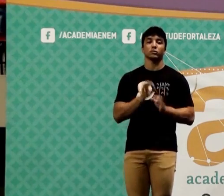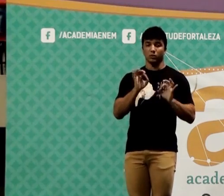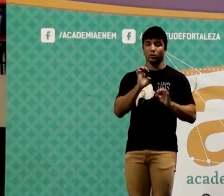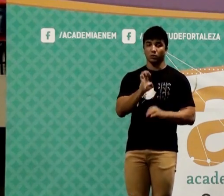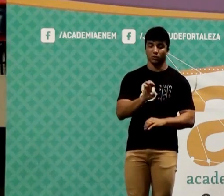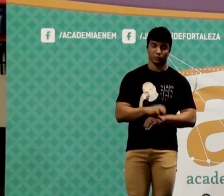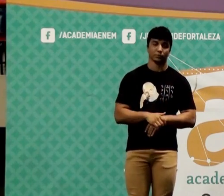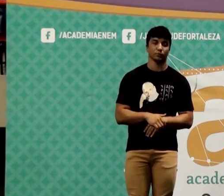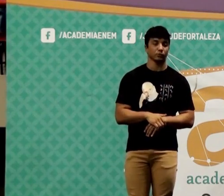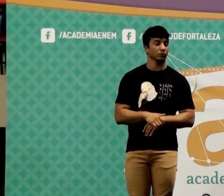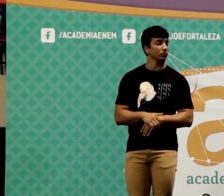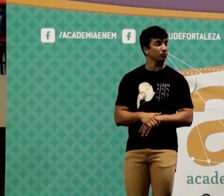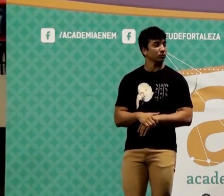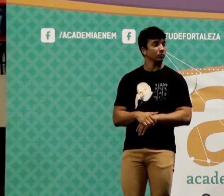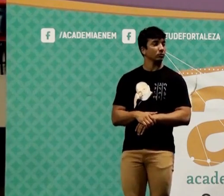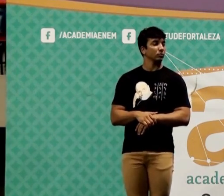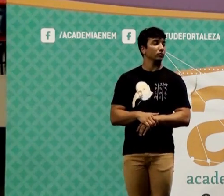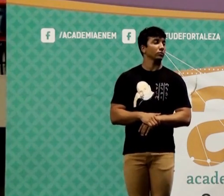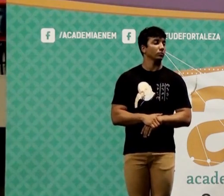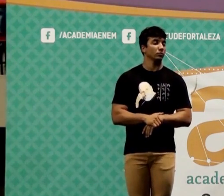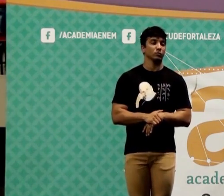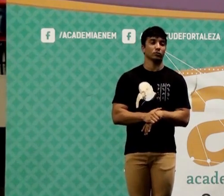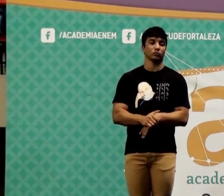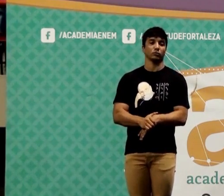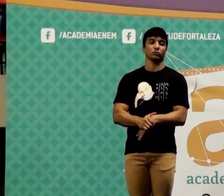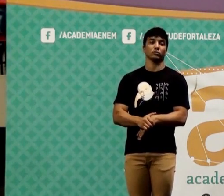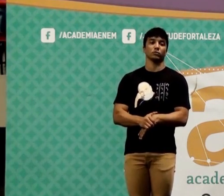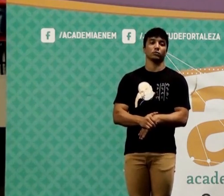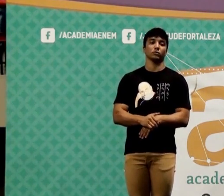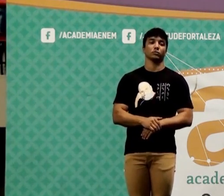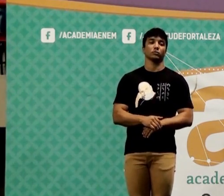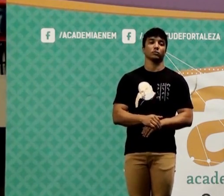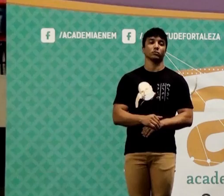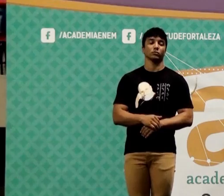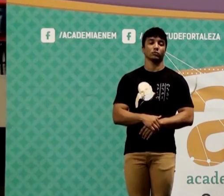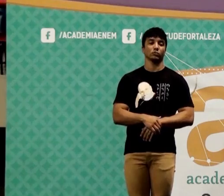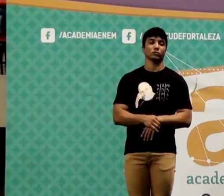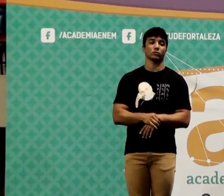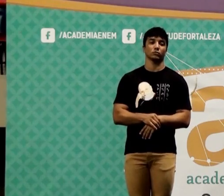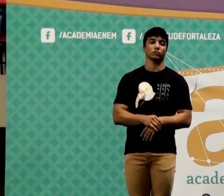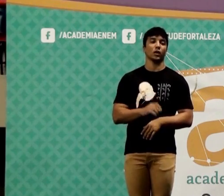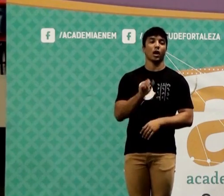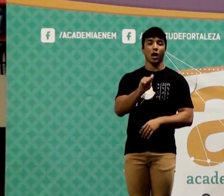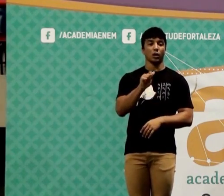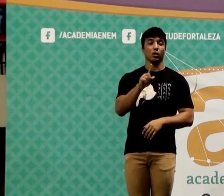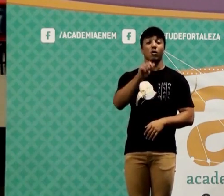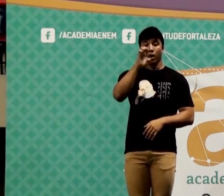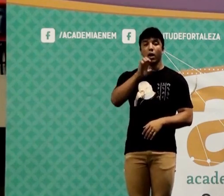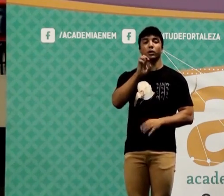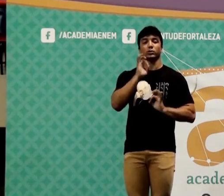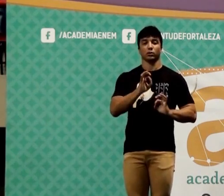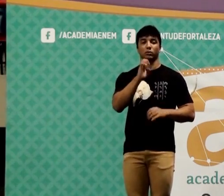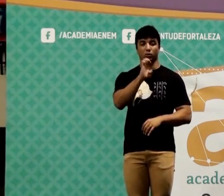poderoso, jurando fidelidade e obediência. Sim, porque o vilão é um